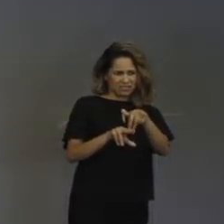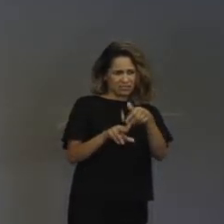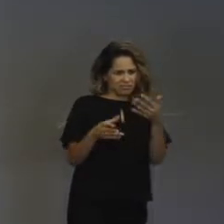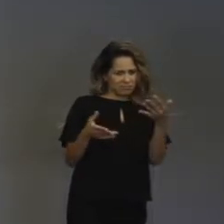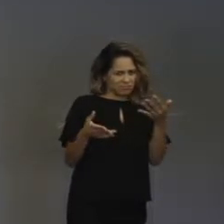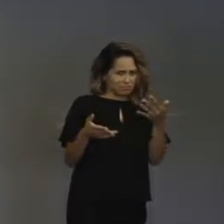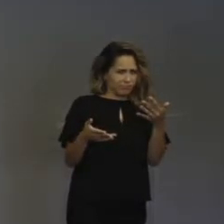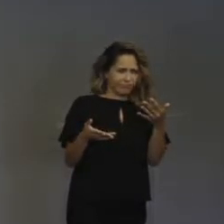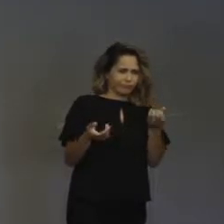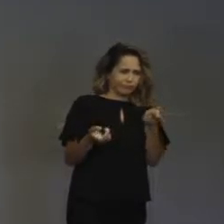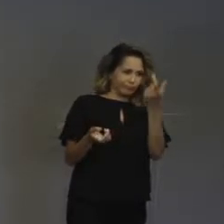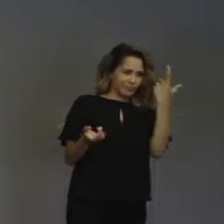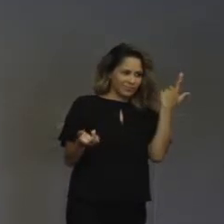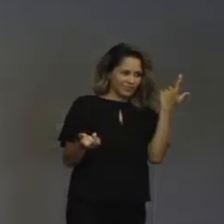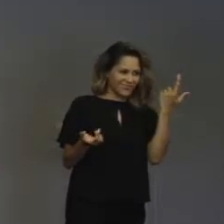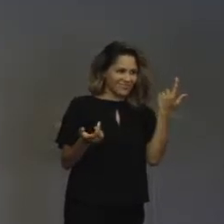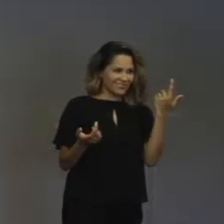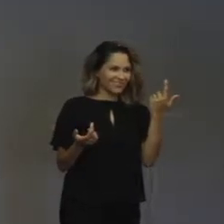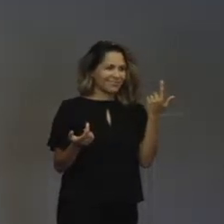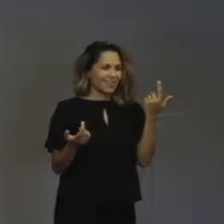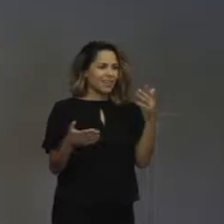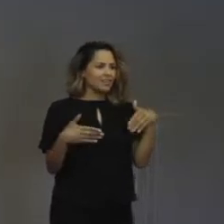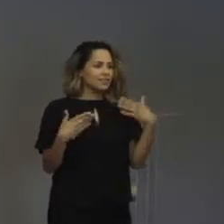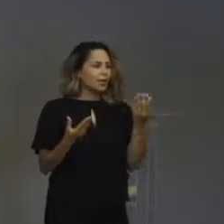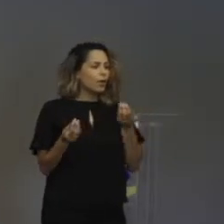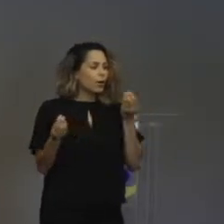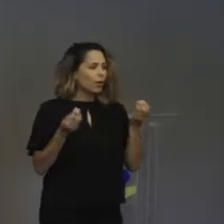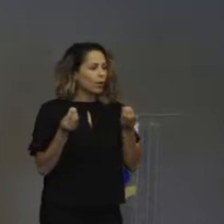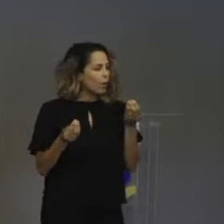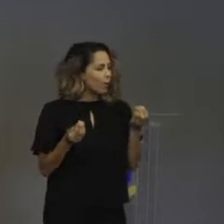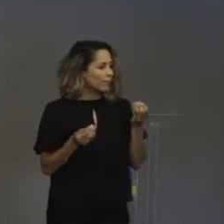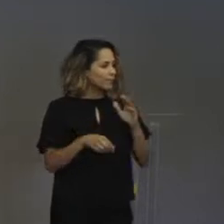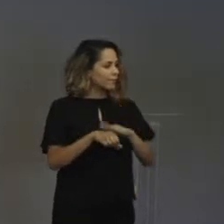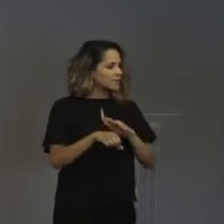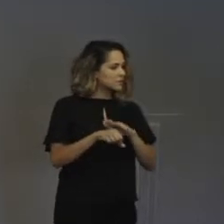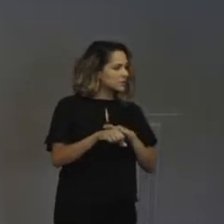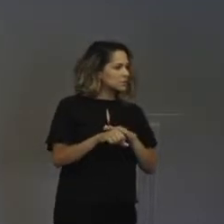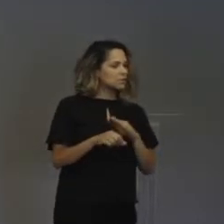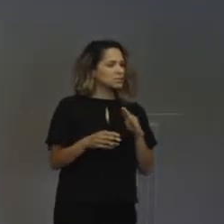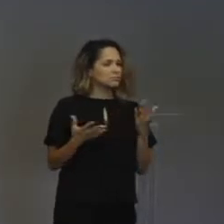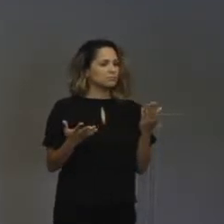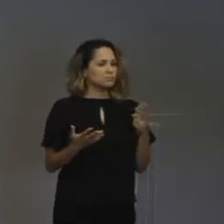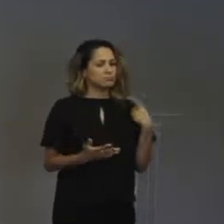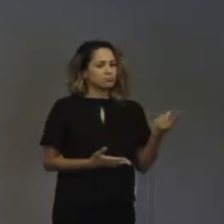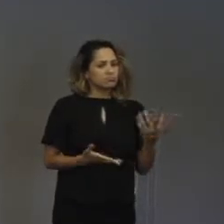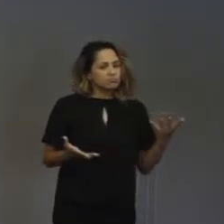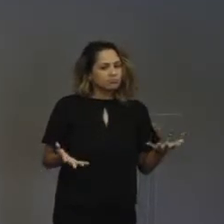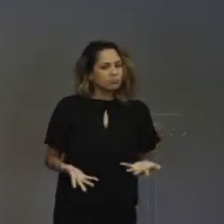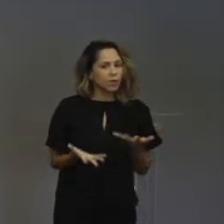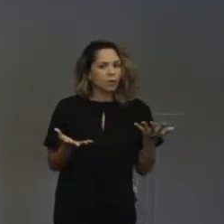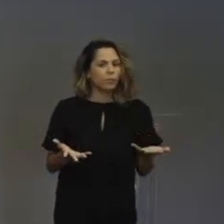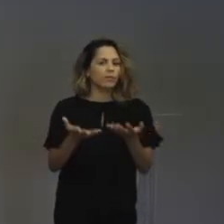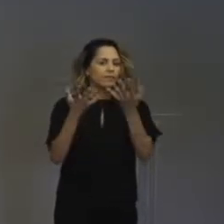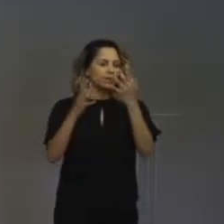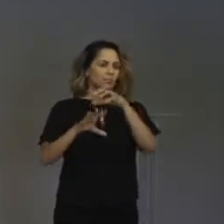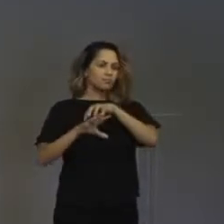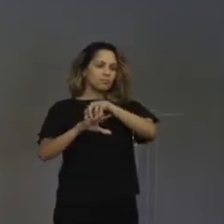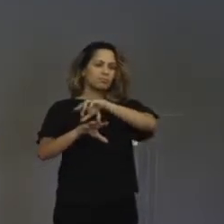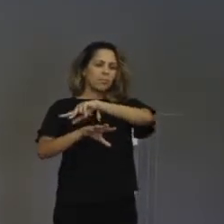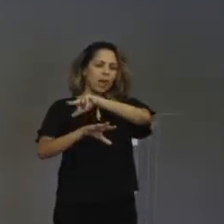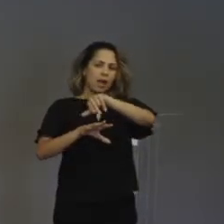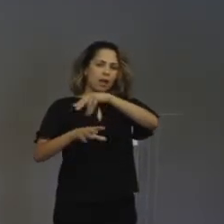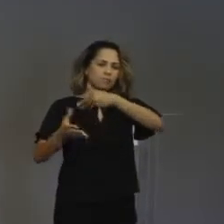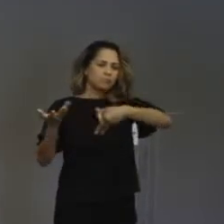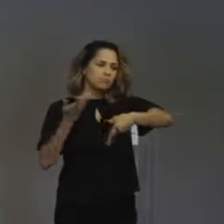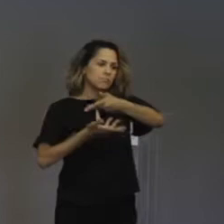Elétrico, né? Então, como que a gente faz se a gente promove essa intermodalidade, promove